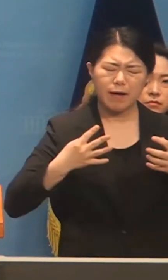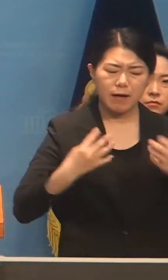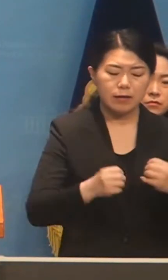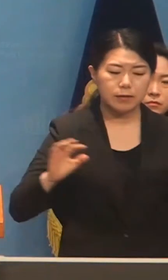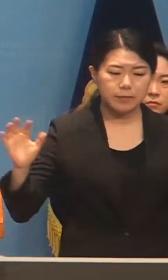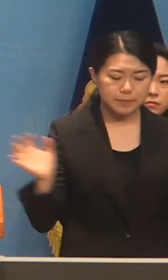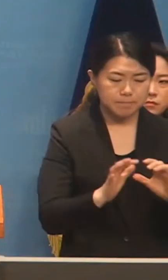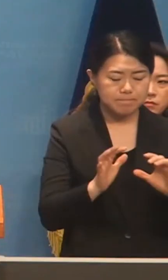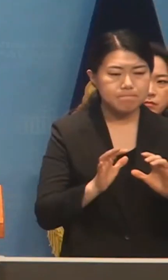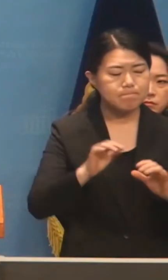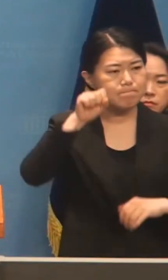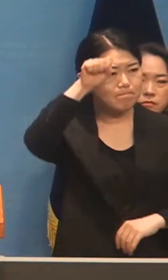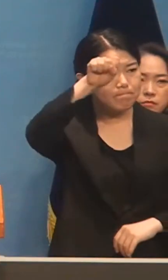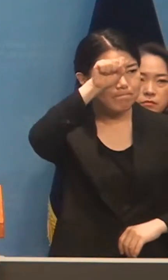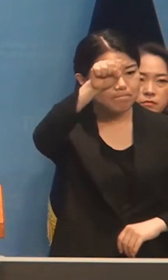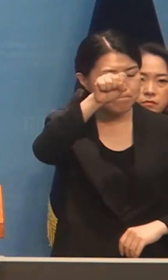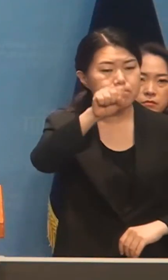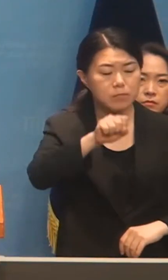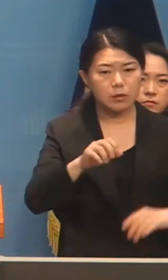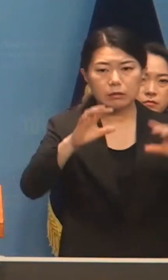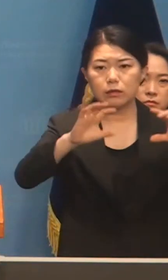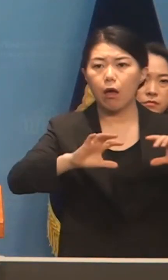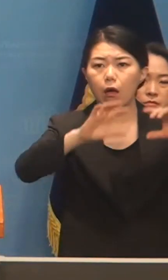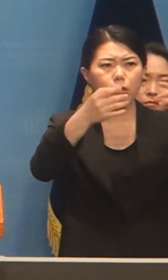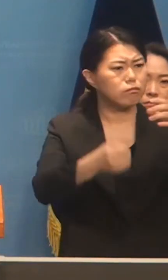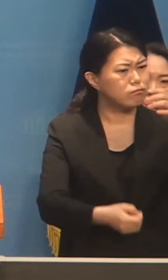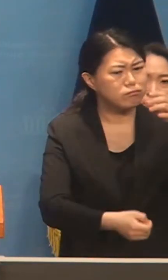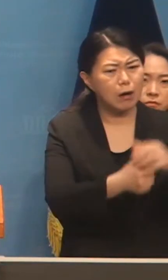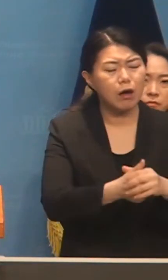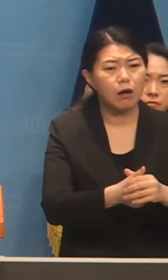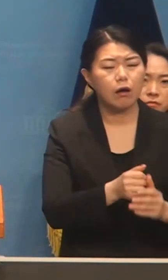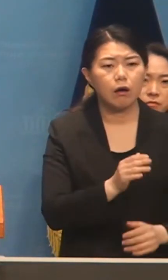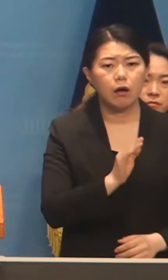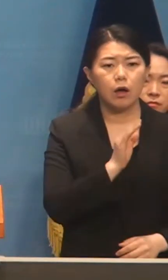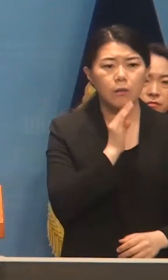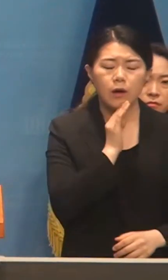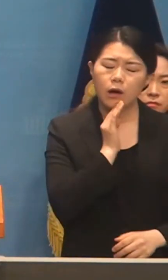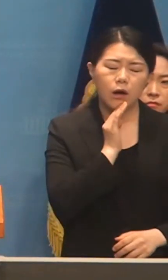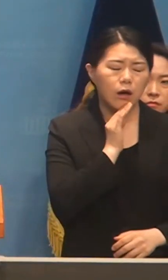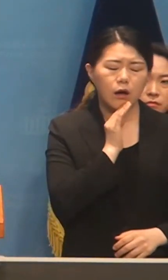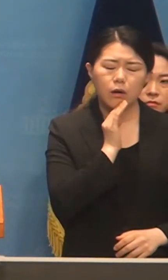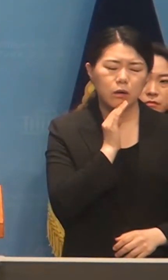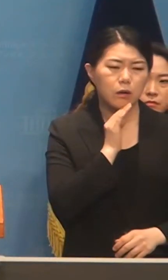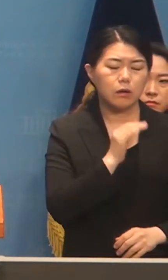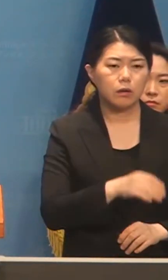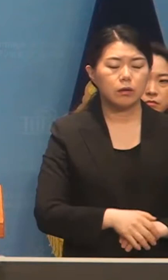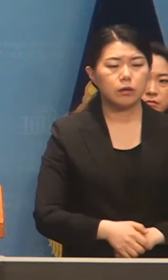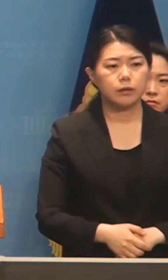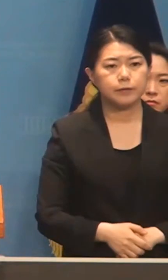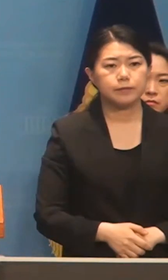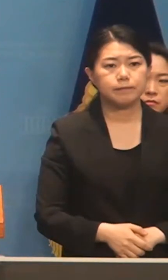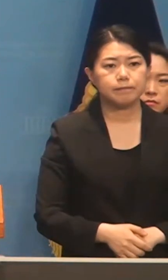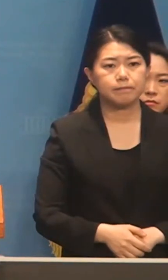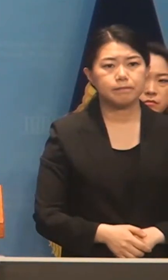시위가 있었고 그것은 세계적으로 윤리가 없는 초유의 사건이었습니다.